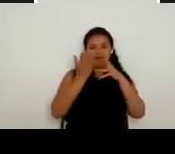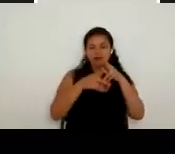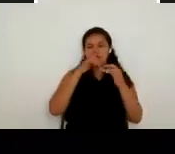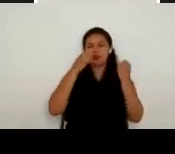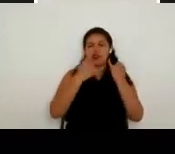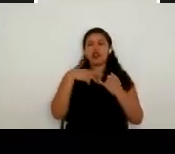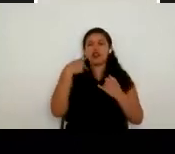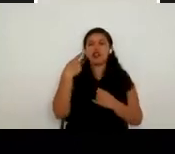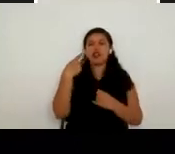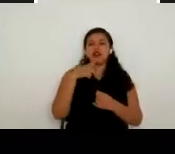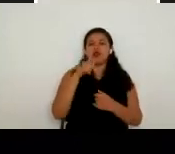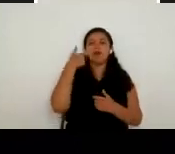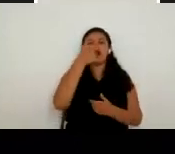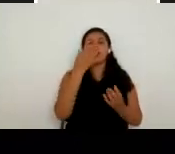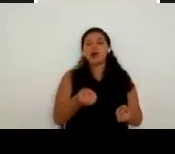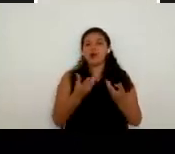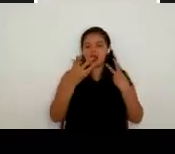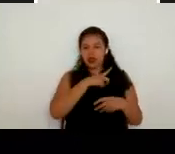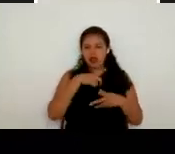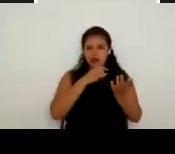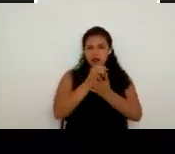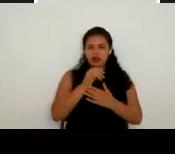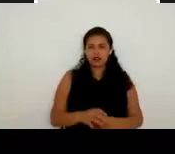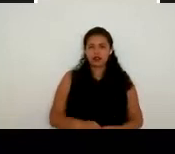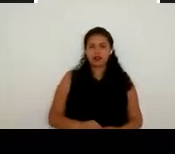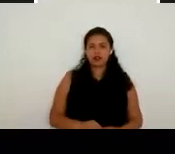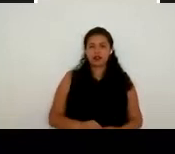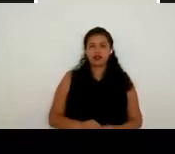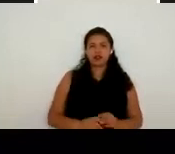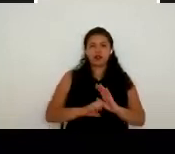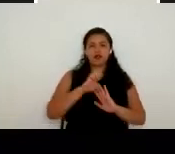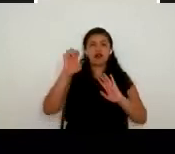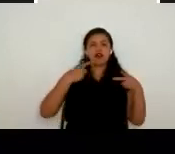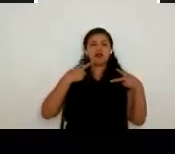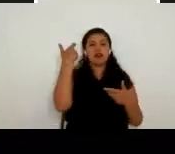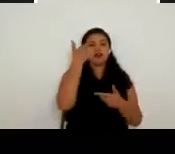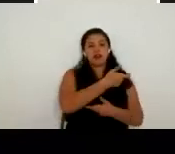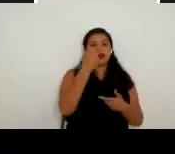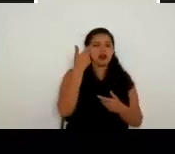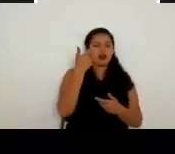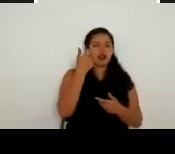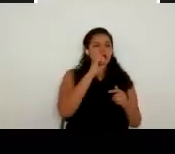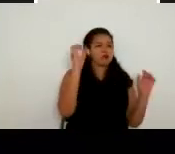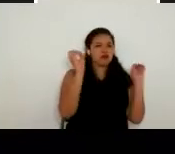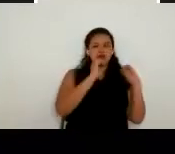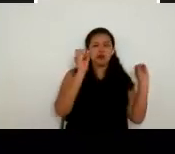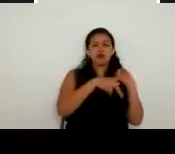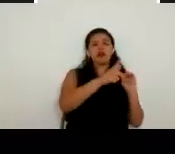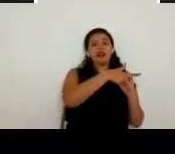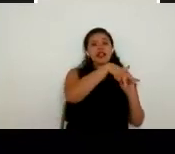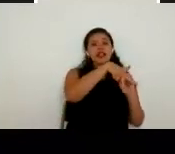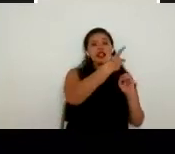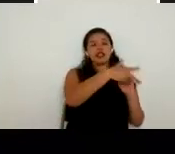cubriría por ejemplo aquí el exento del pago no pagan nada pero después sea 24